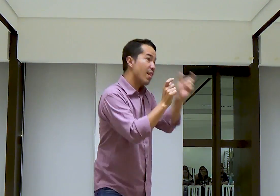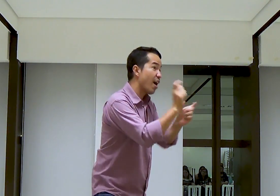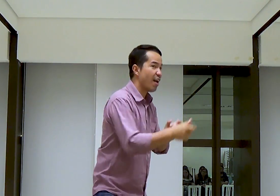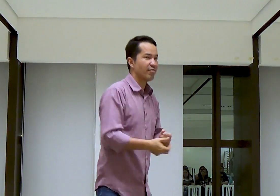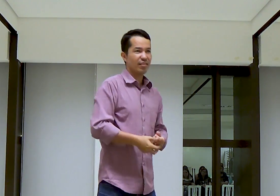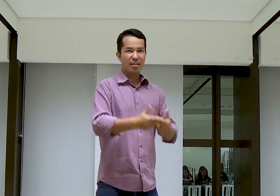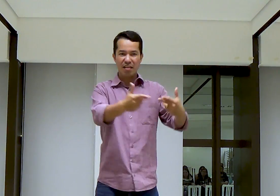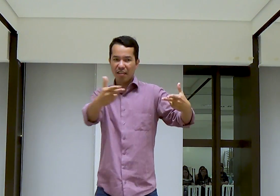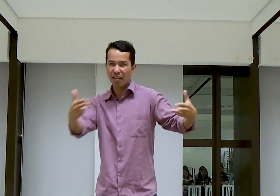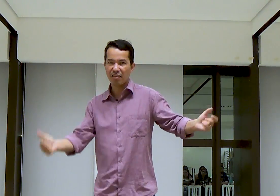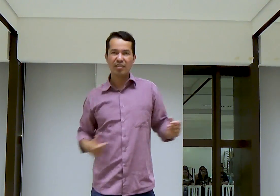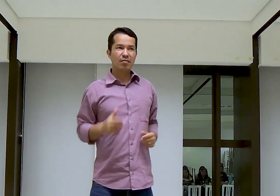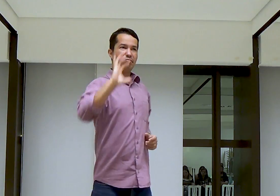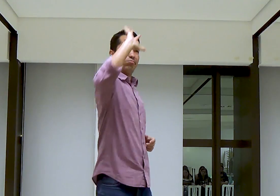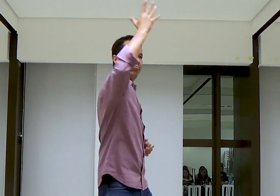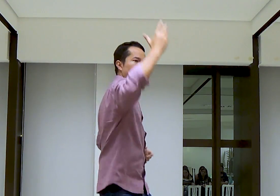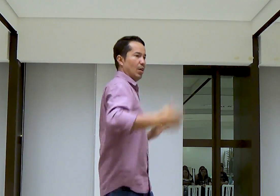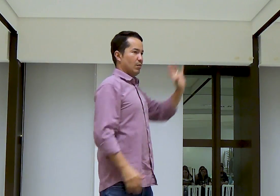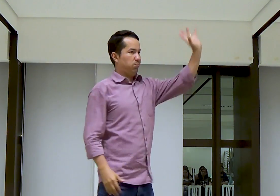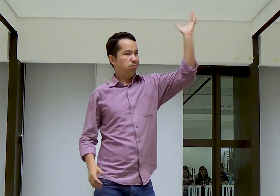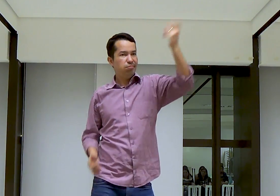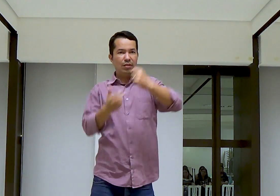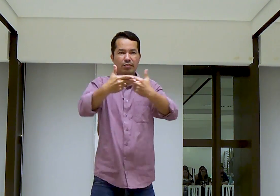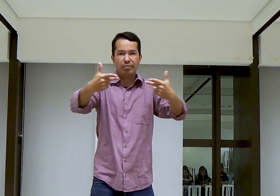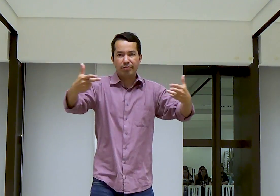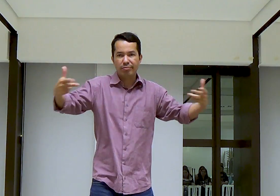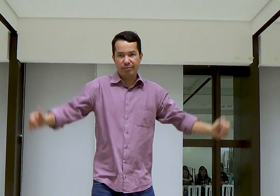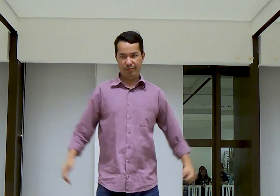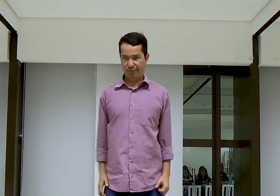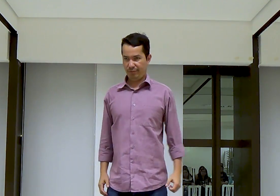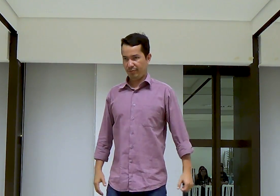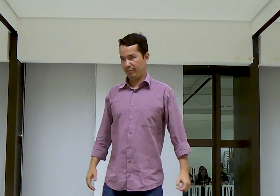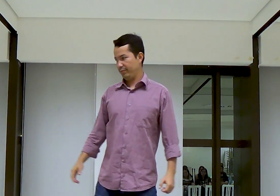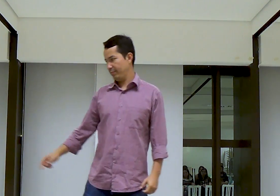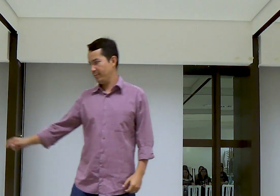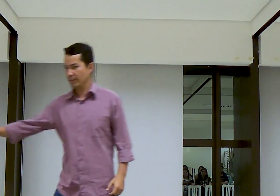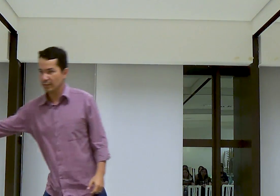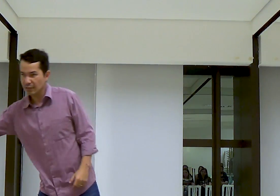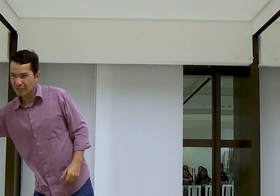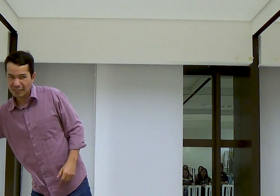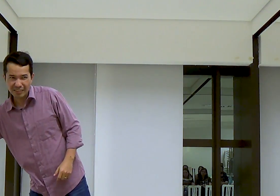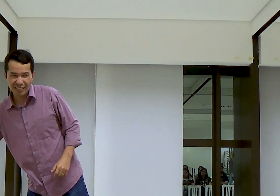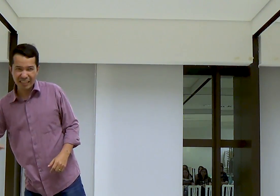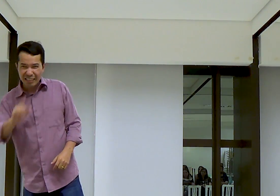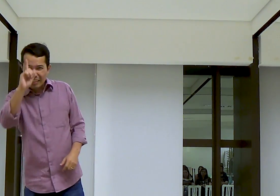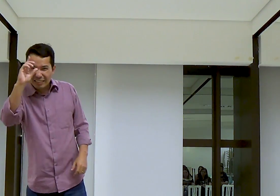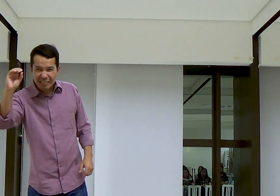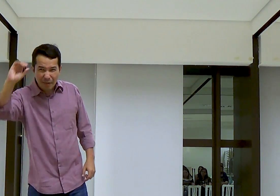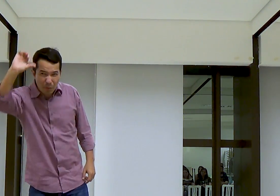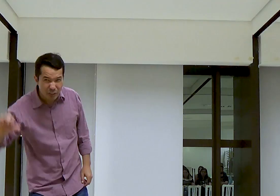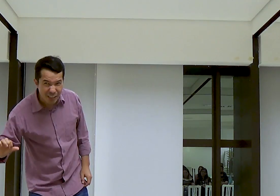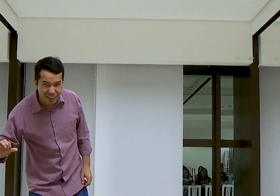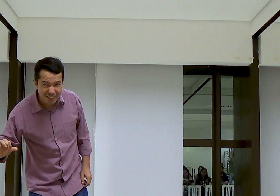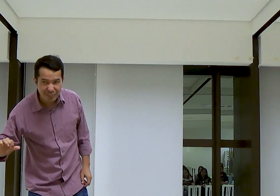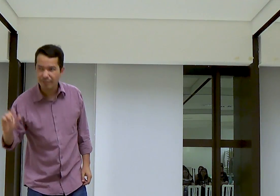filme foi então criado por pessoas. Foram colocadas outras coisas lá para